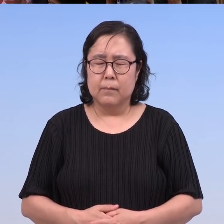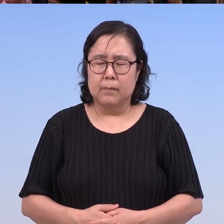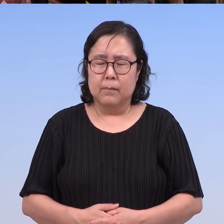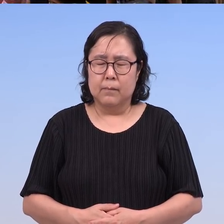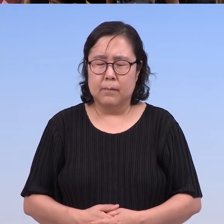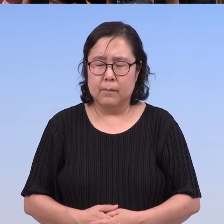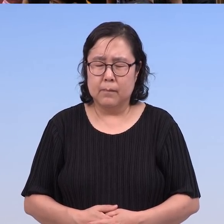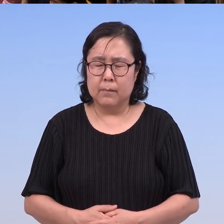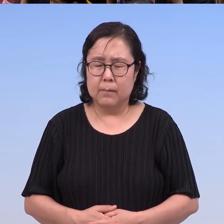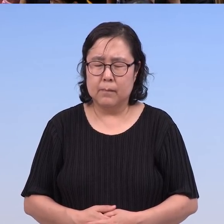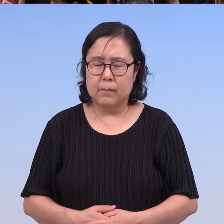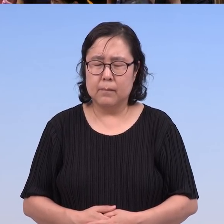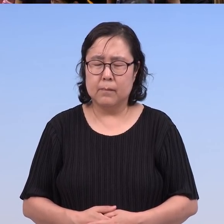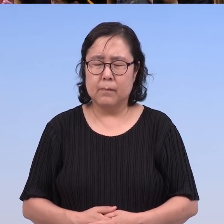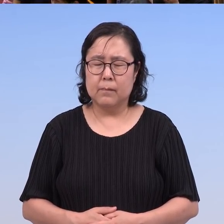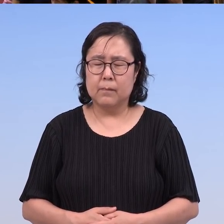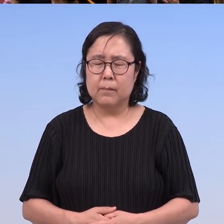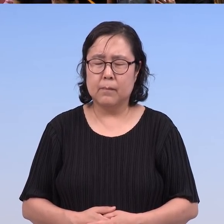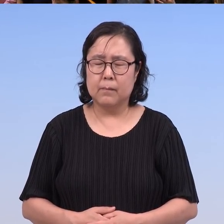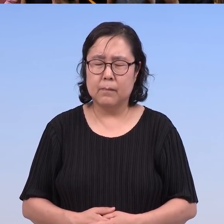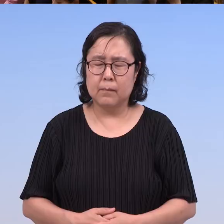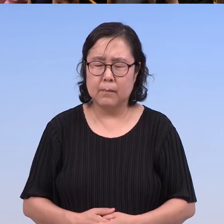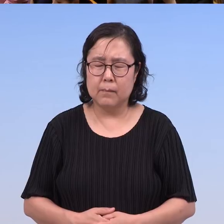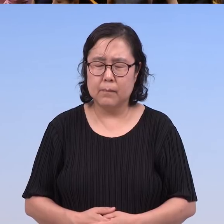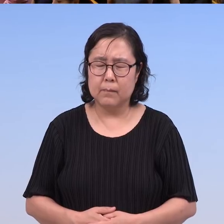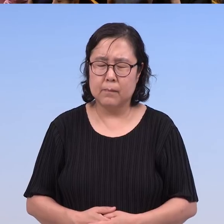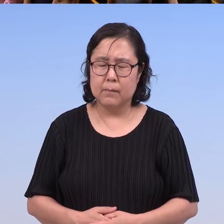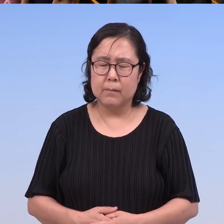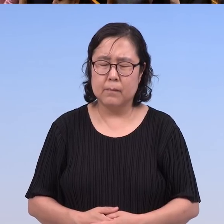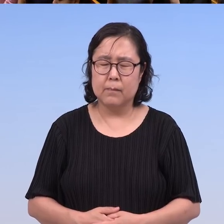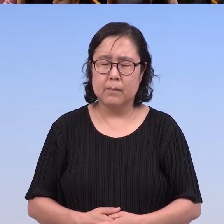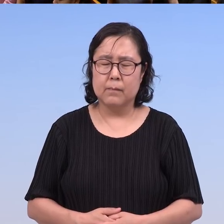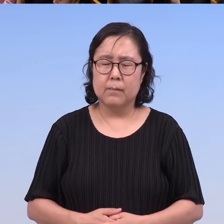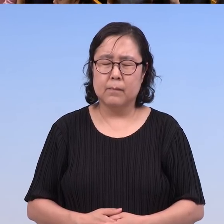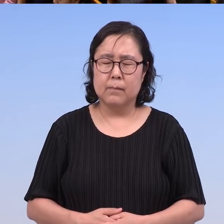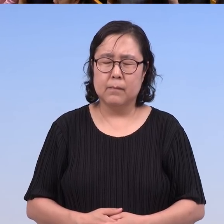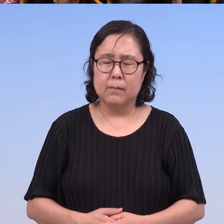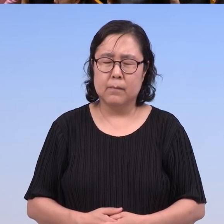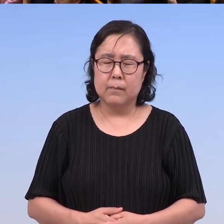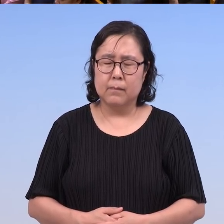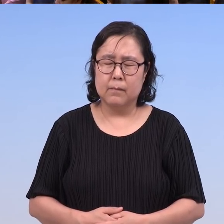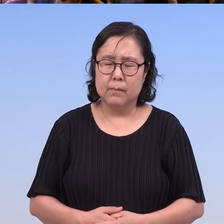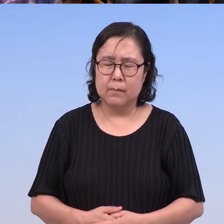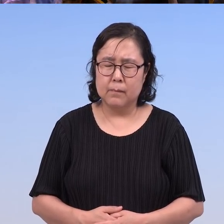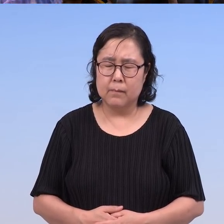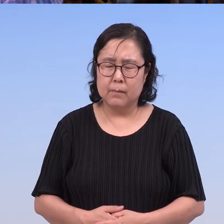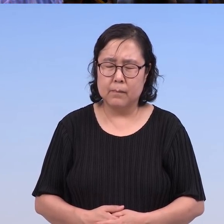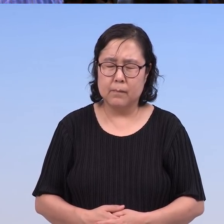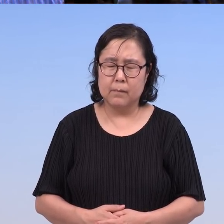인도하심을 영광을 바라보는 그런 은혜를 경험하는 한 주가 될 수 있도록 주님 역사하여 주시옵소서.